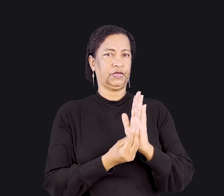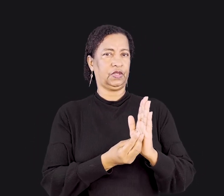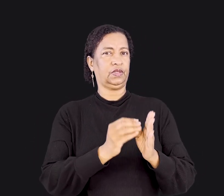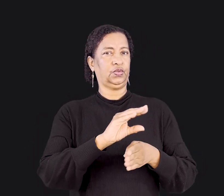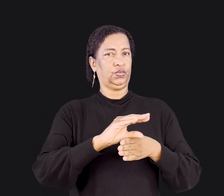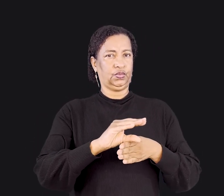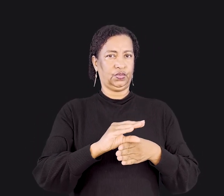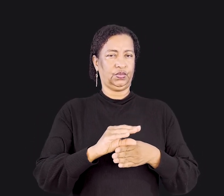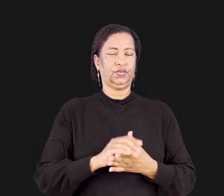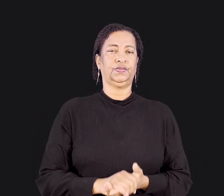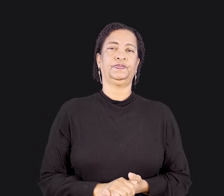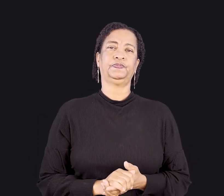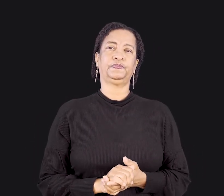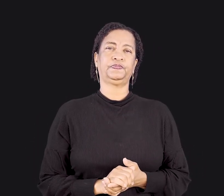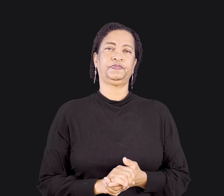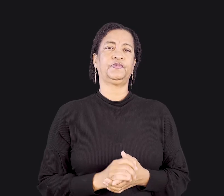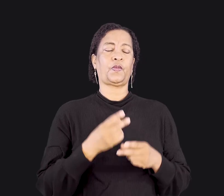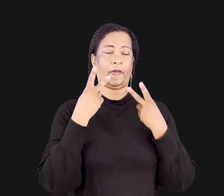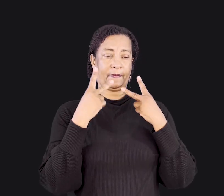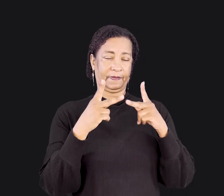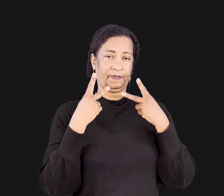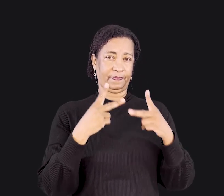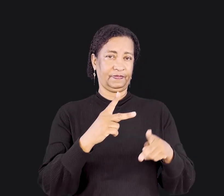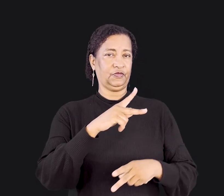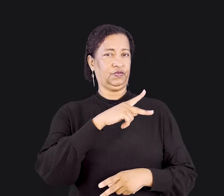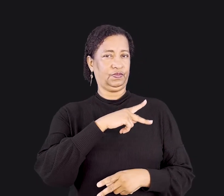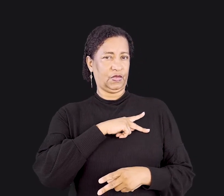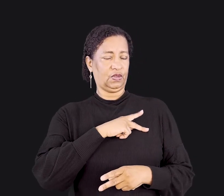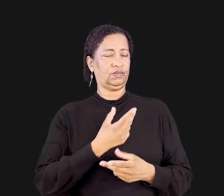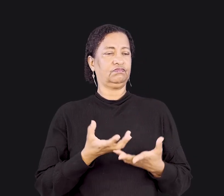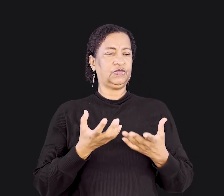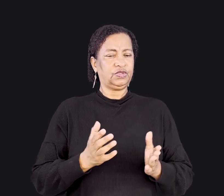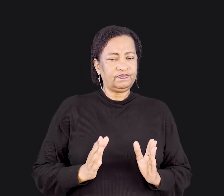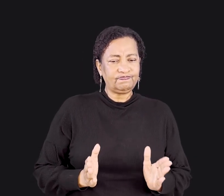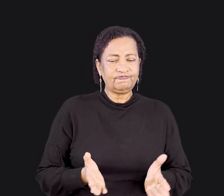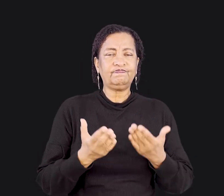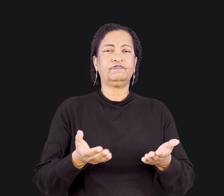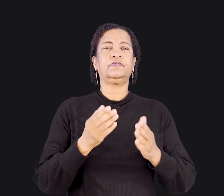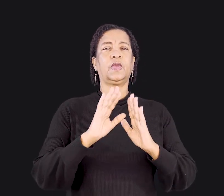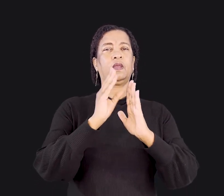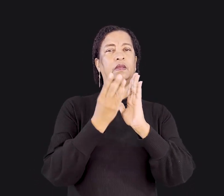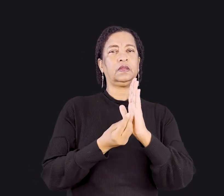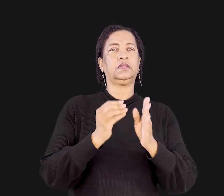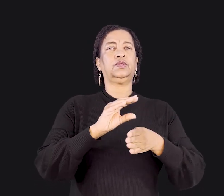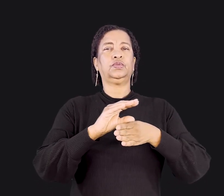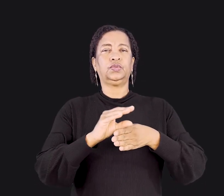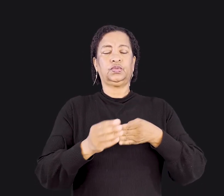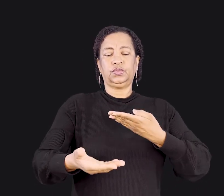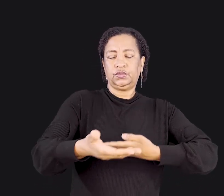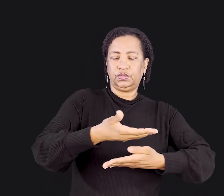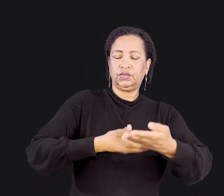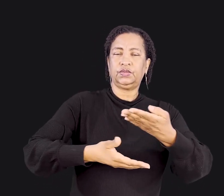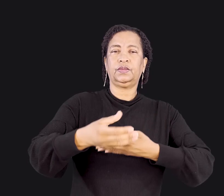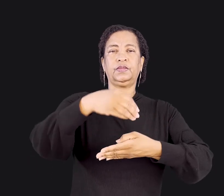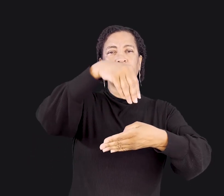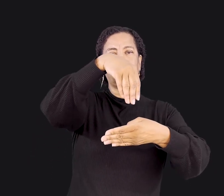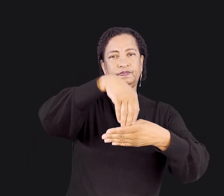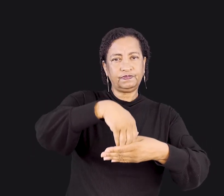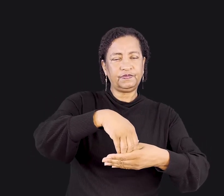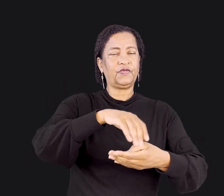Corinto. Com esta ministração, Paulo procurou incentivar a igreja de Corinto a participar da oferta de